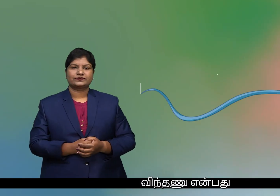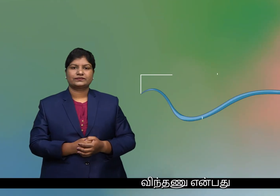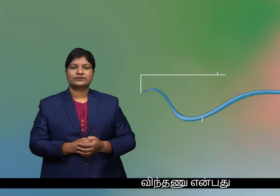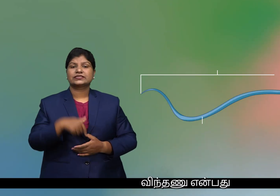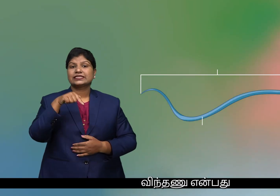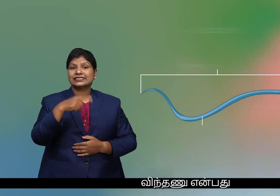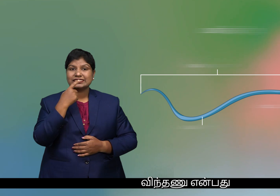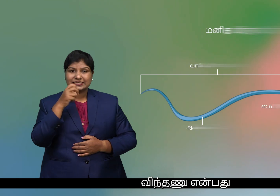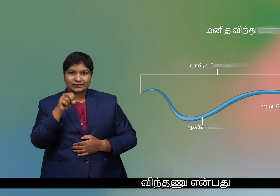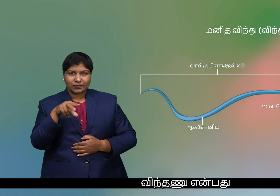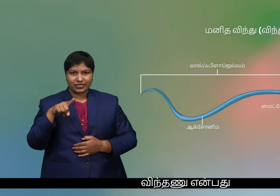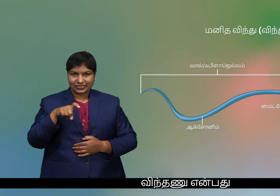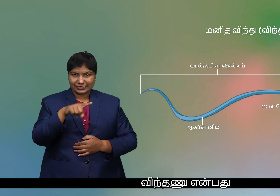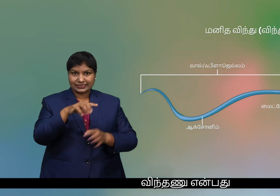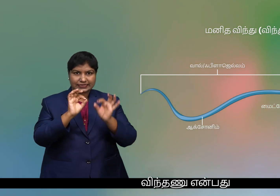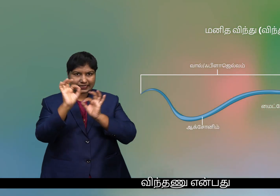விந்தணு என்பது